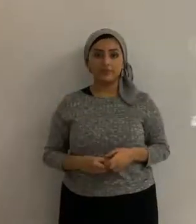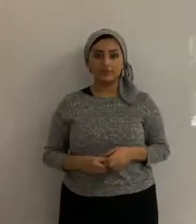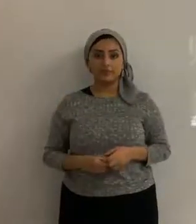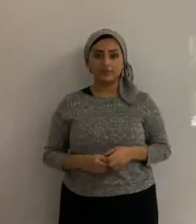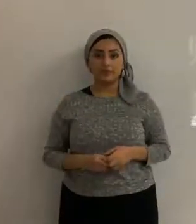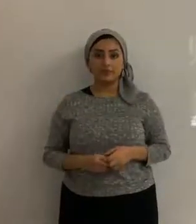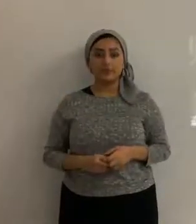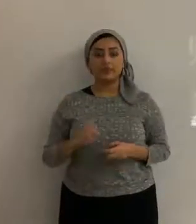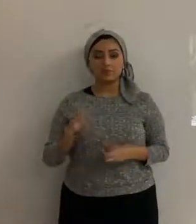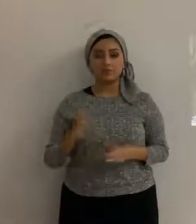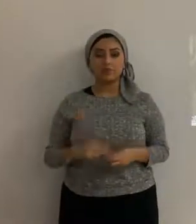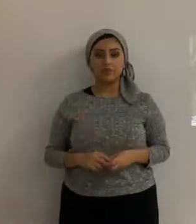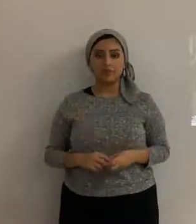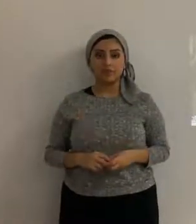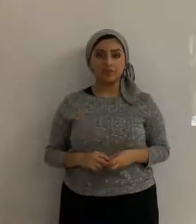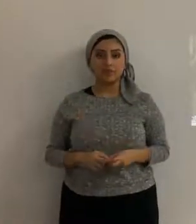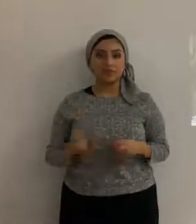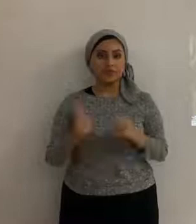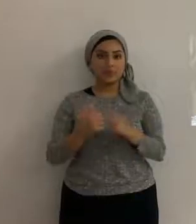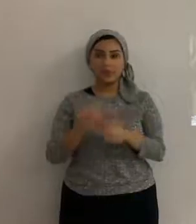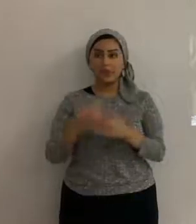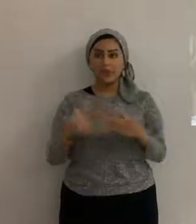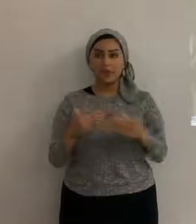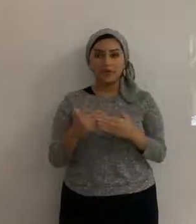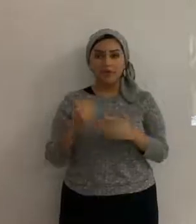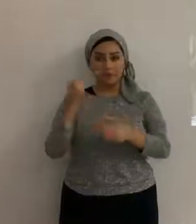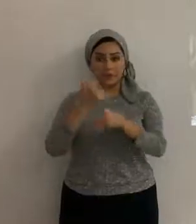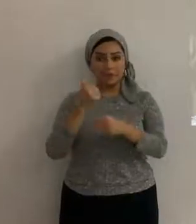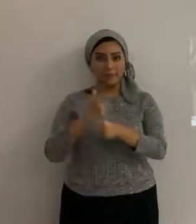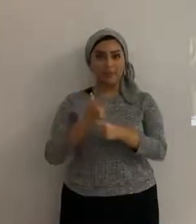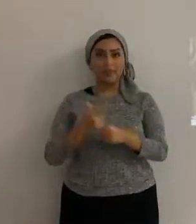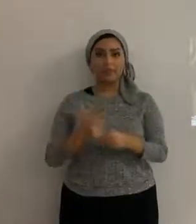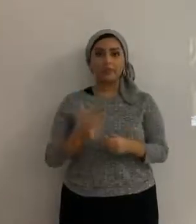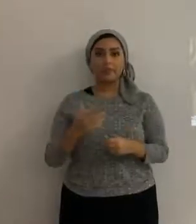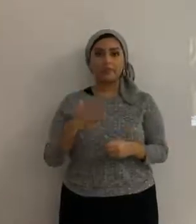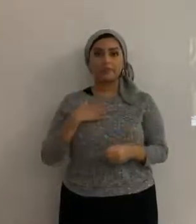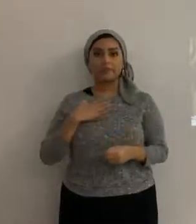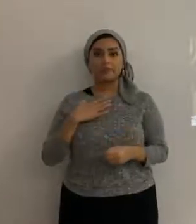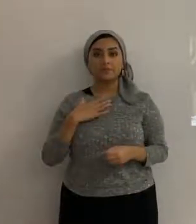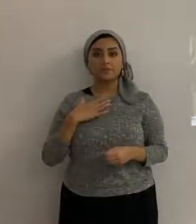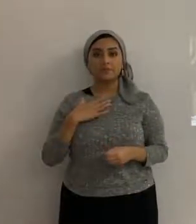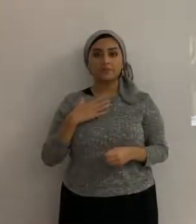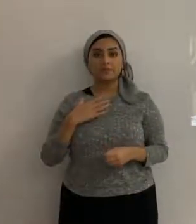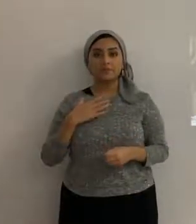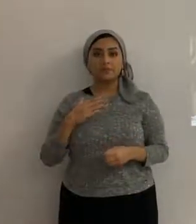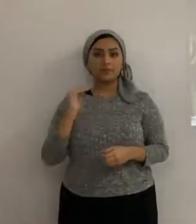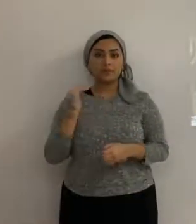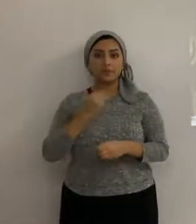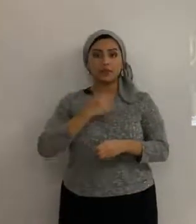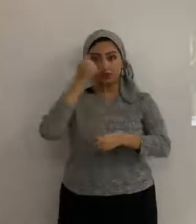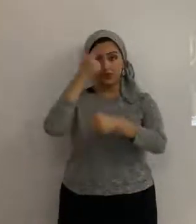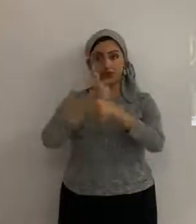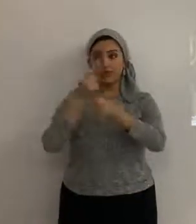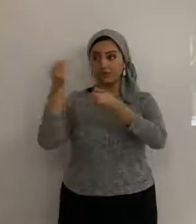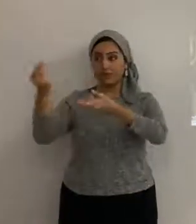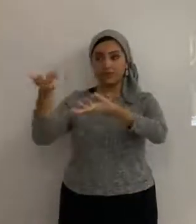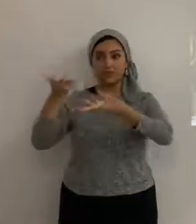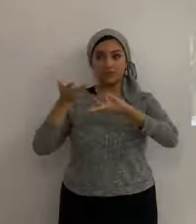Bueno, con todo esto, amado Sajín, oyendo ya la explicación que nos dio nuestro amado Aj Isaías Carrillo